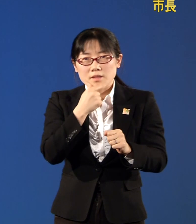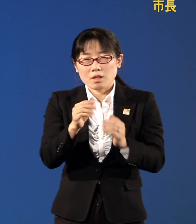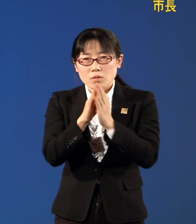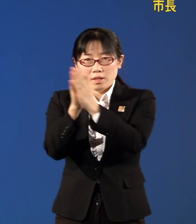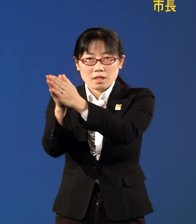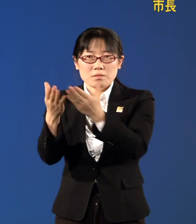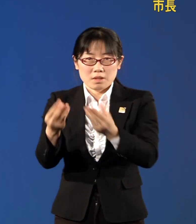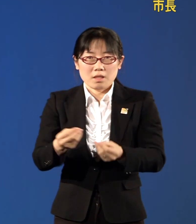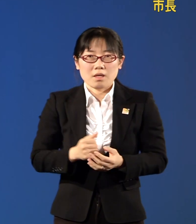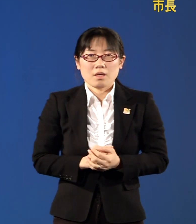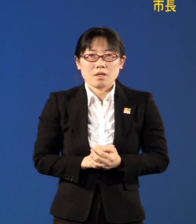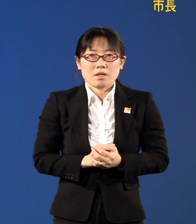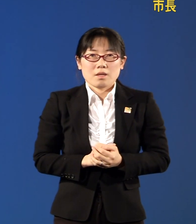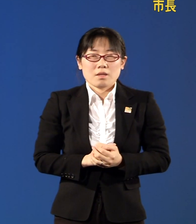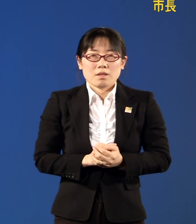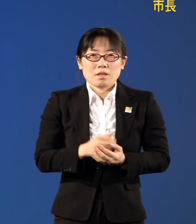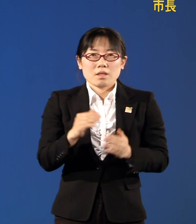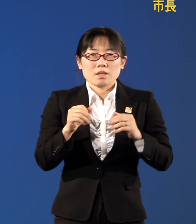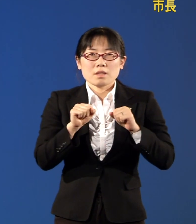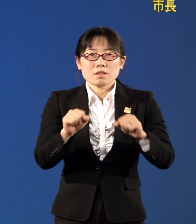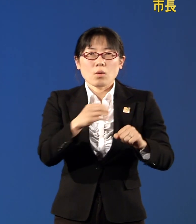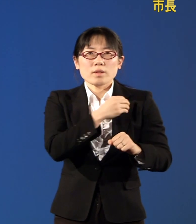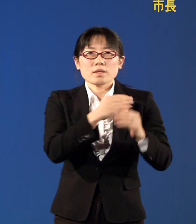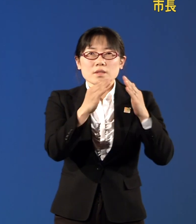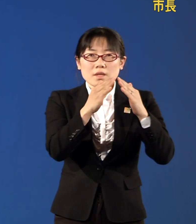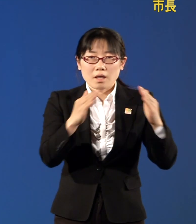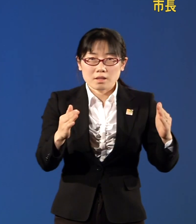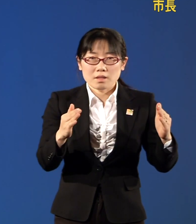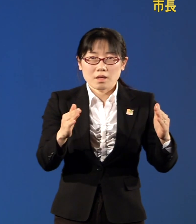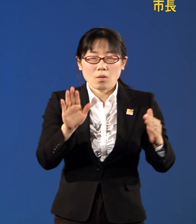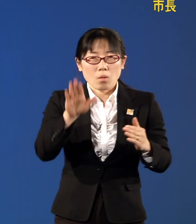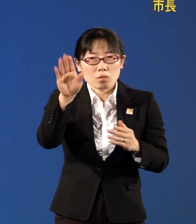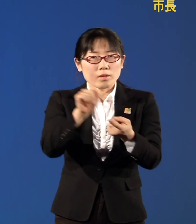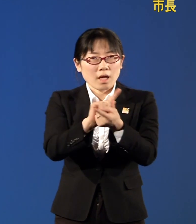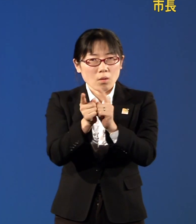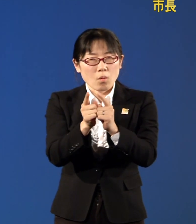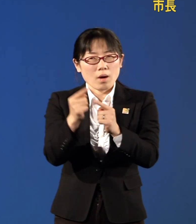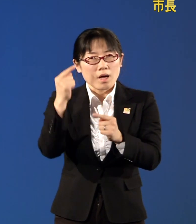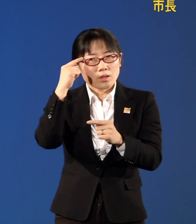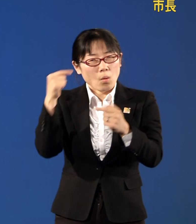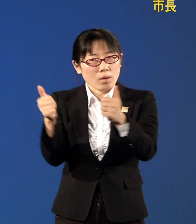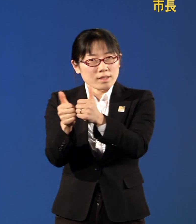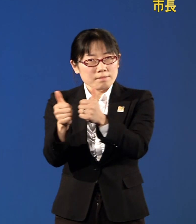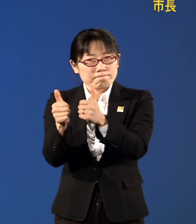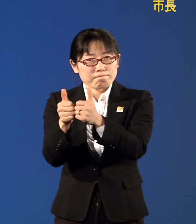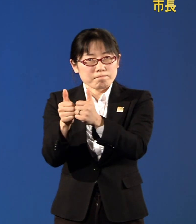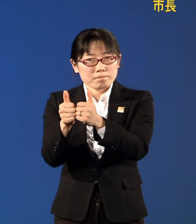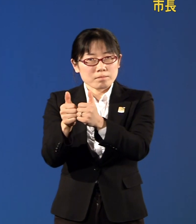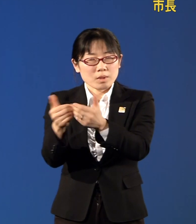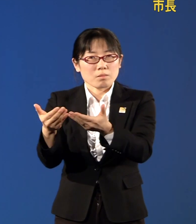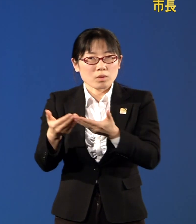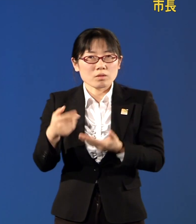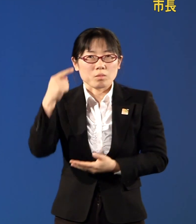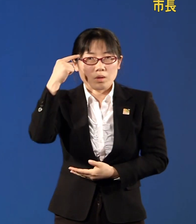ります。今、実行委員会の方でもですね、今後の対応について協議をいただけるものというふうに思っております。